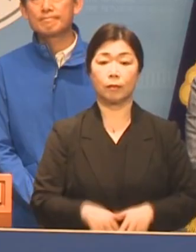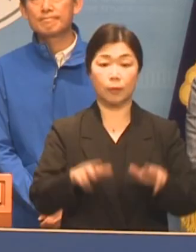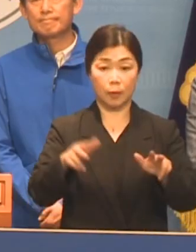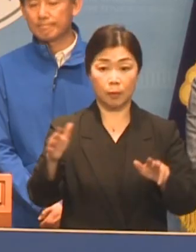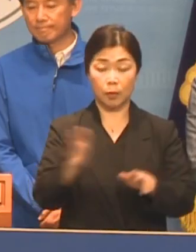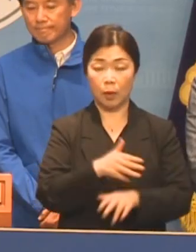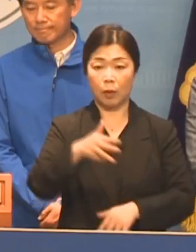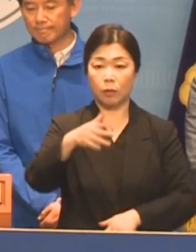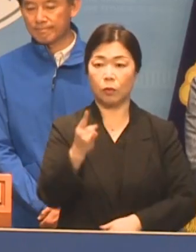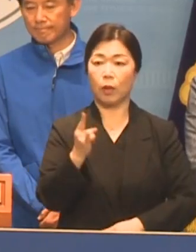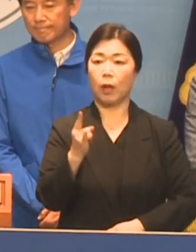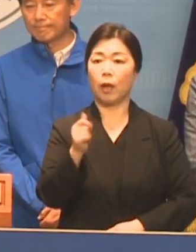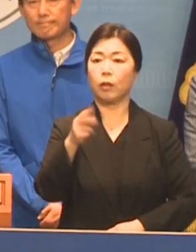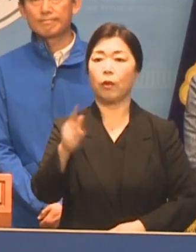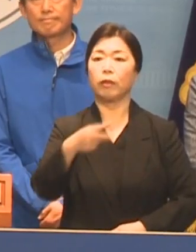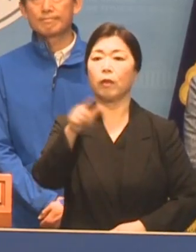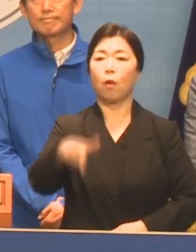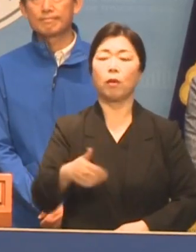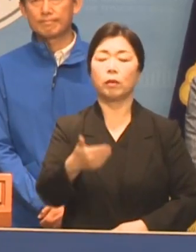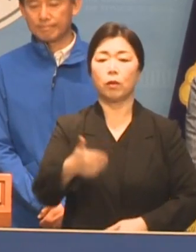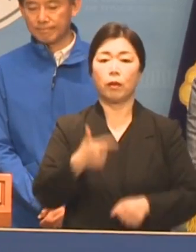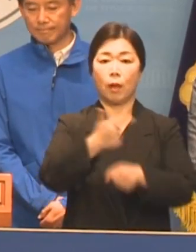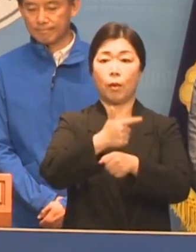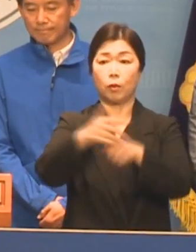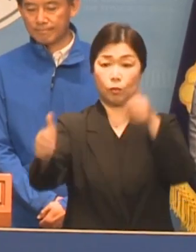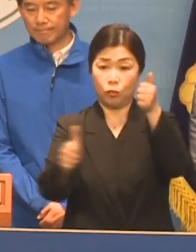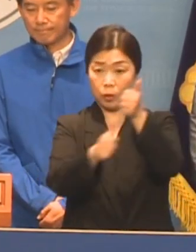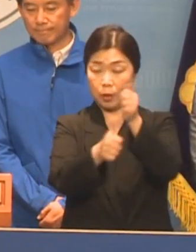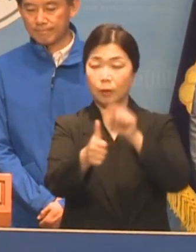지금부터 최현덕 전 남양주 부시장이